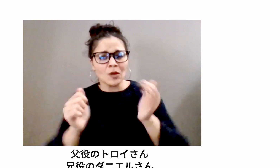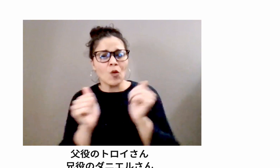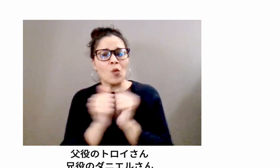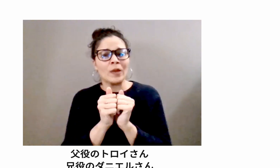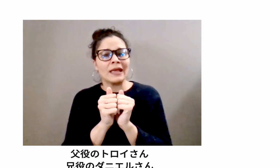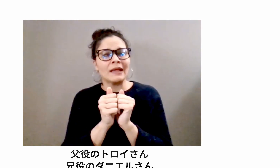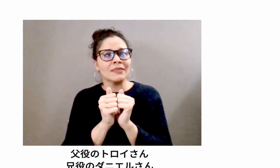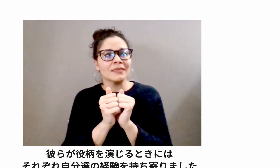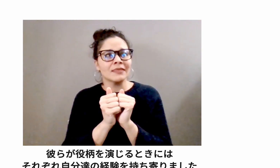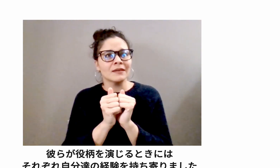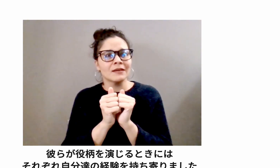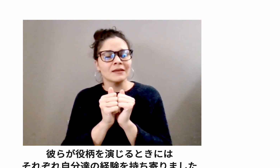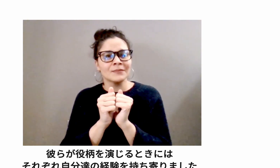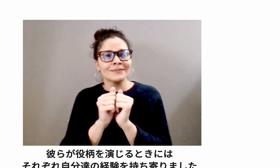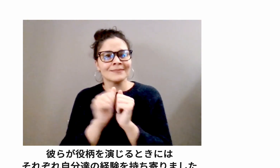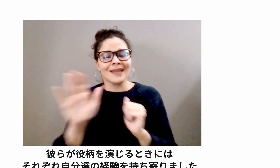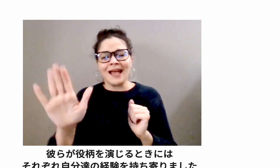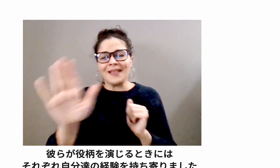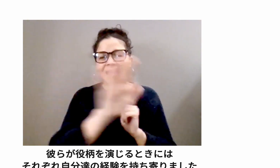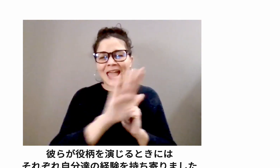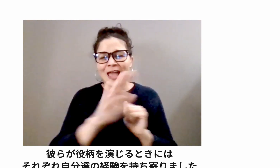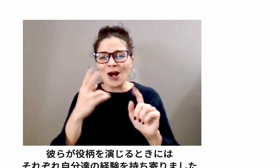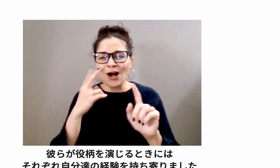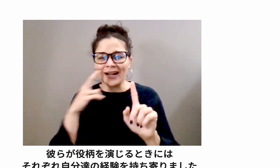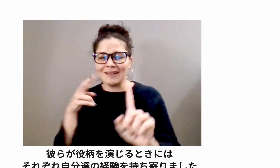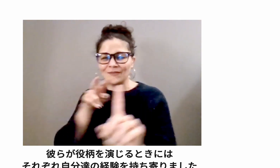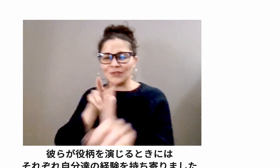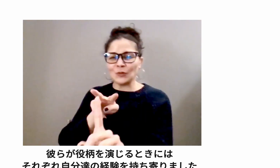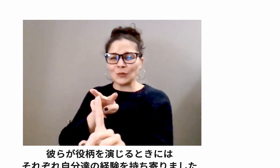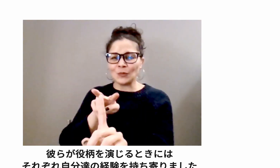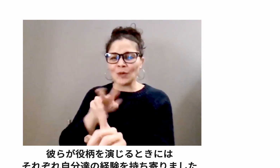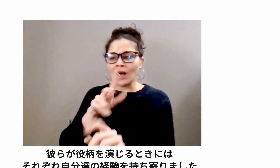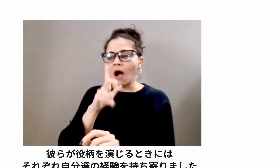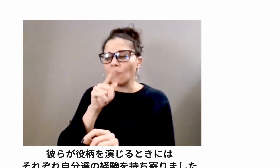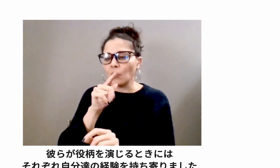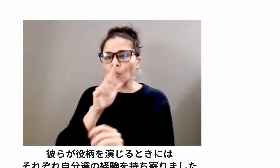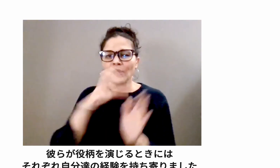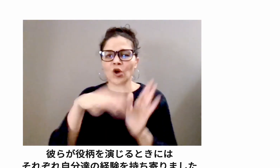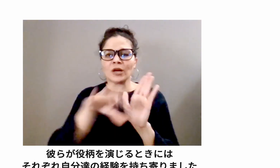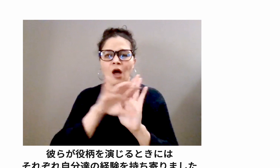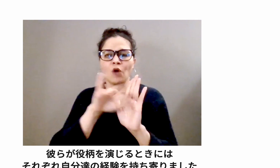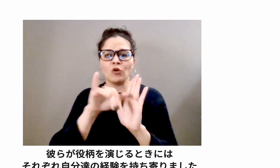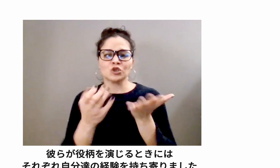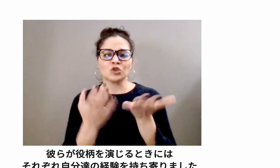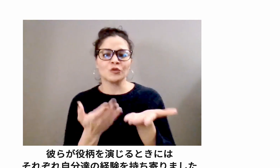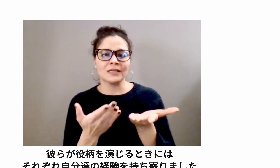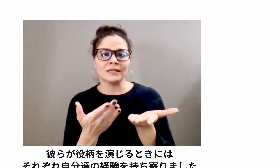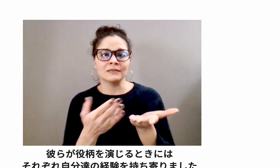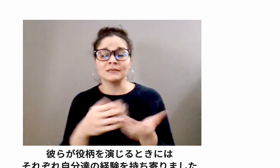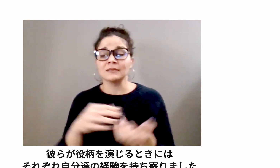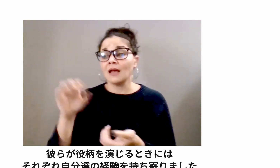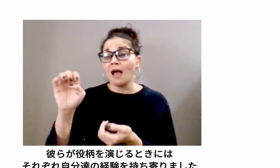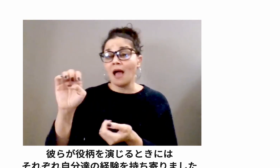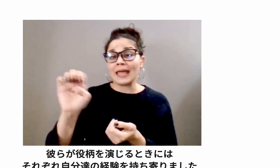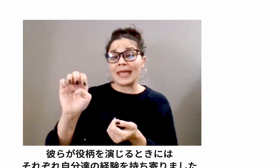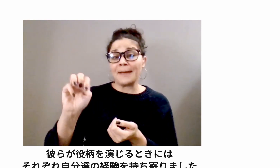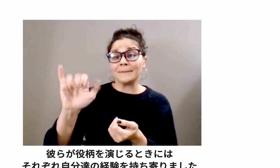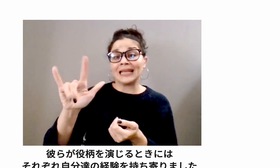んたちですけれども、彼ら自身がそれぞれ自分が役を持っているキャラクターをどんな風に演じてい